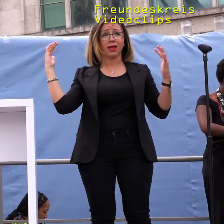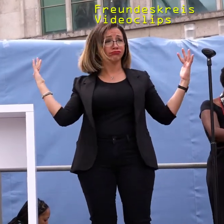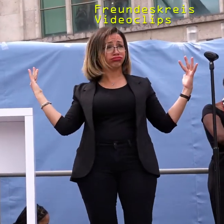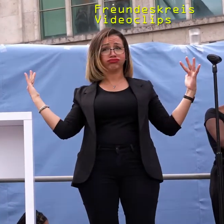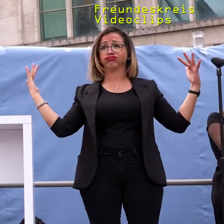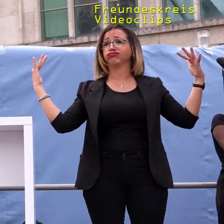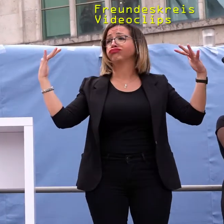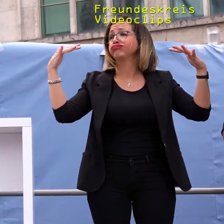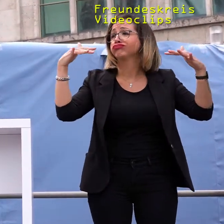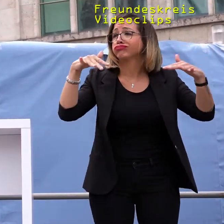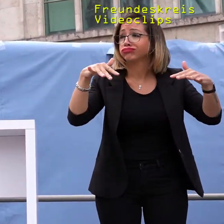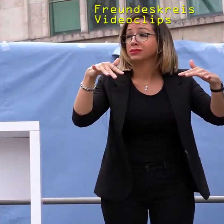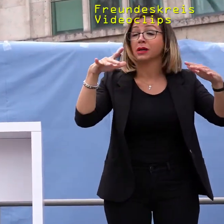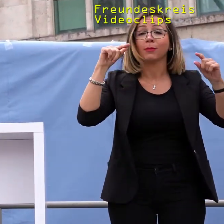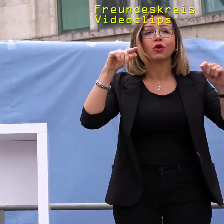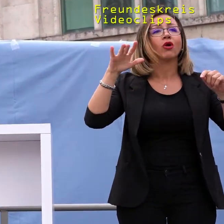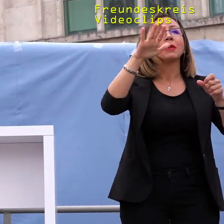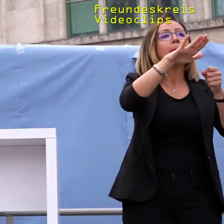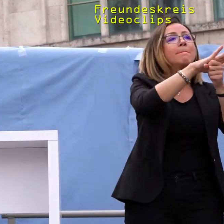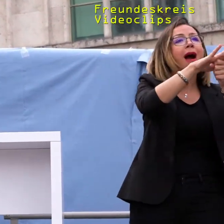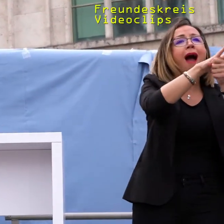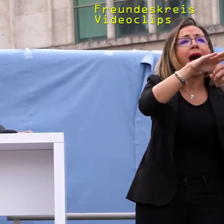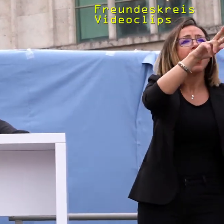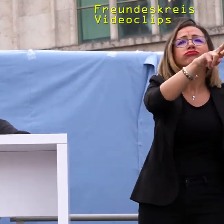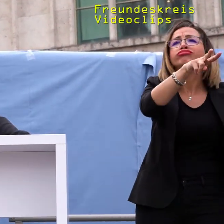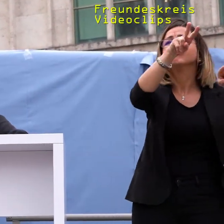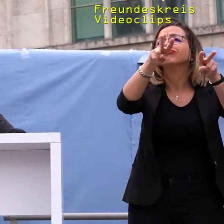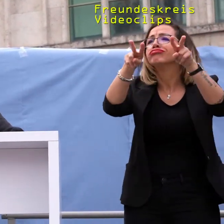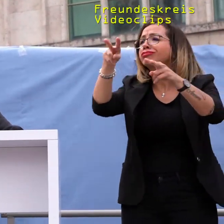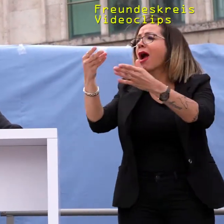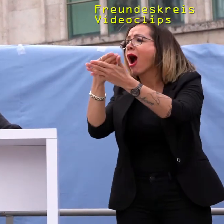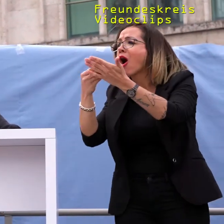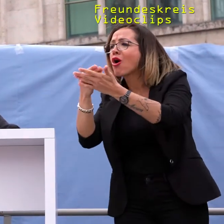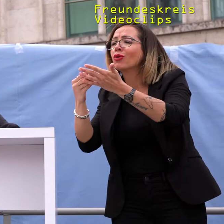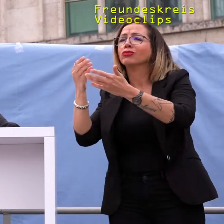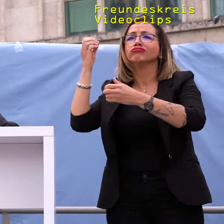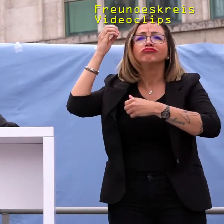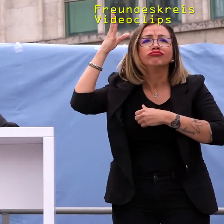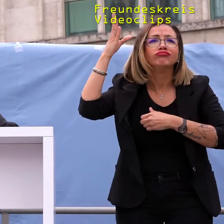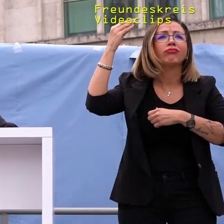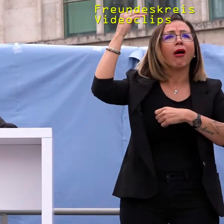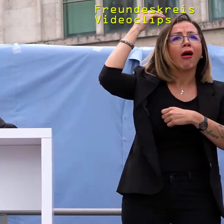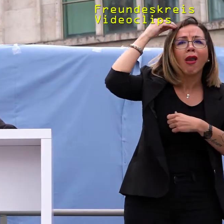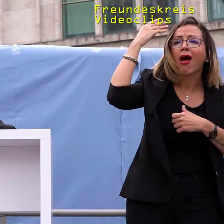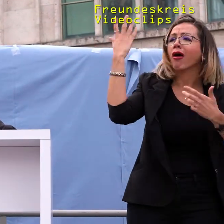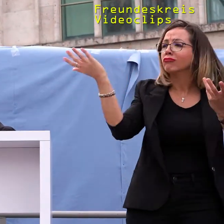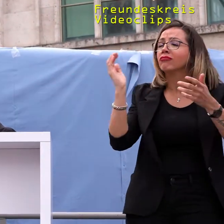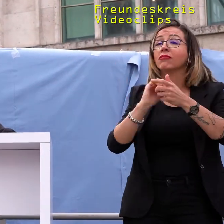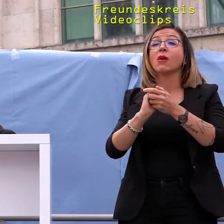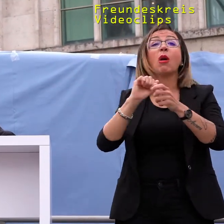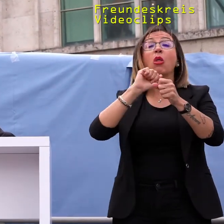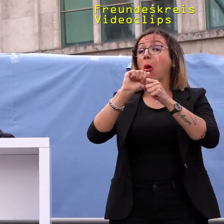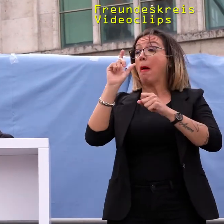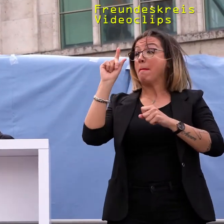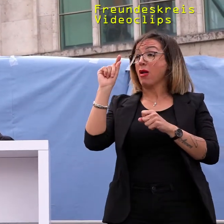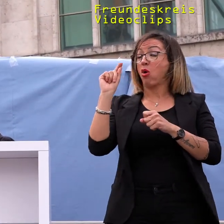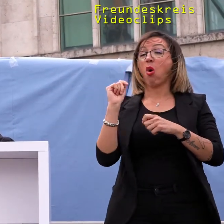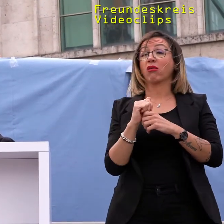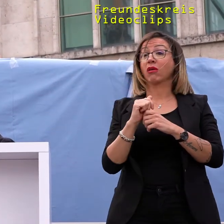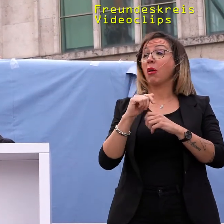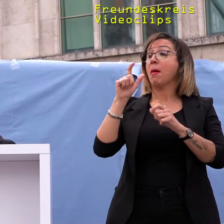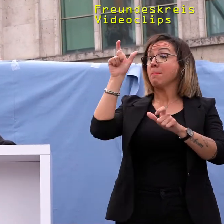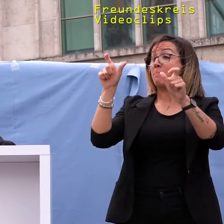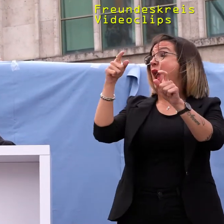die wir uns hier versammelt haben, in den verschiedensten Bereichen ausgebildet und versiert sind. Dennoch sind wir für viele Menschen nichts mehr als Schwarze in einem weißen